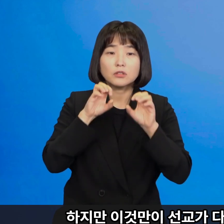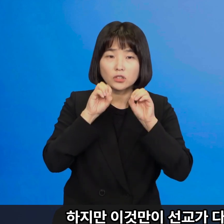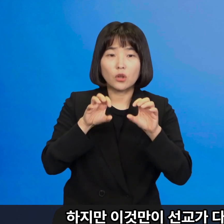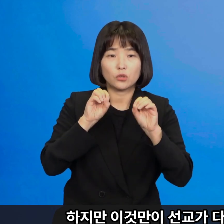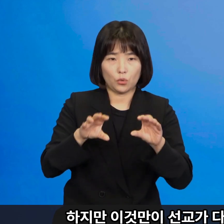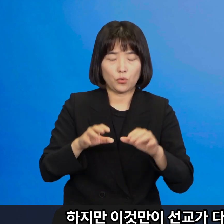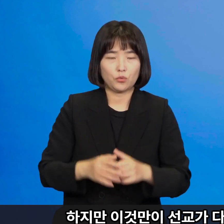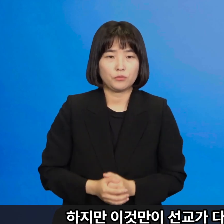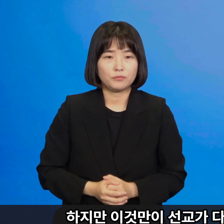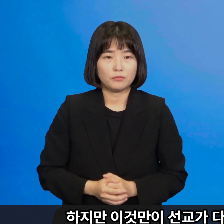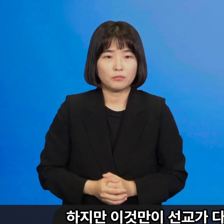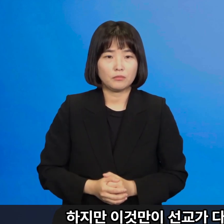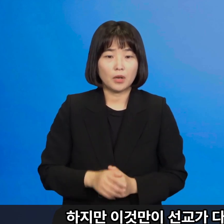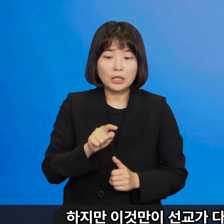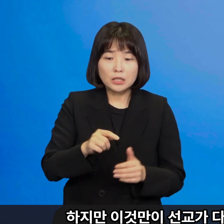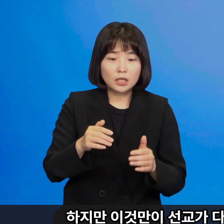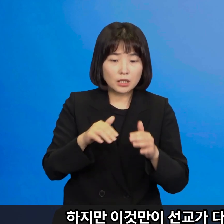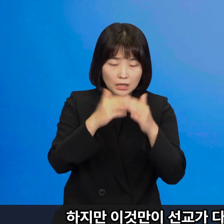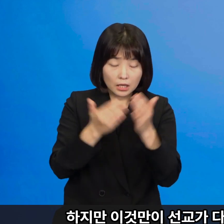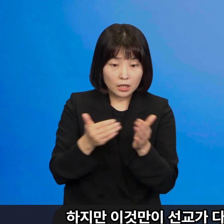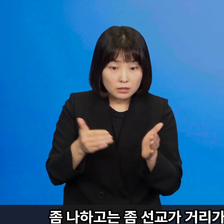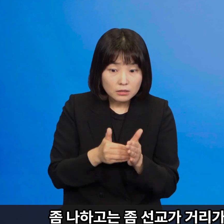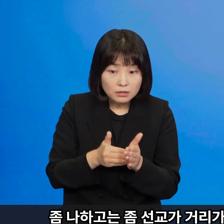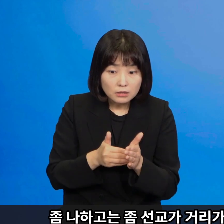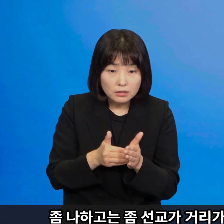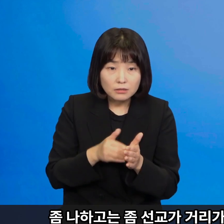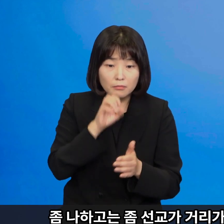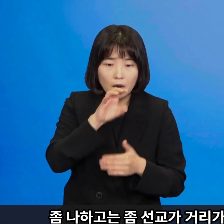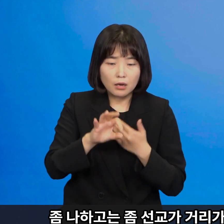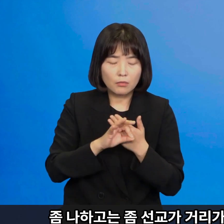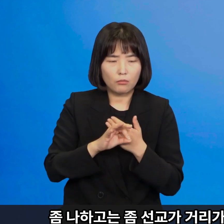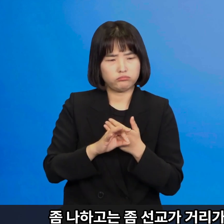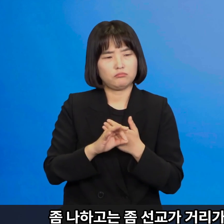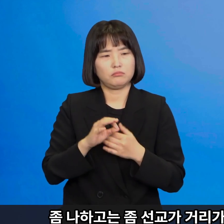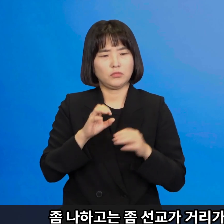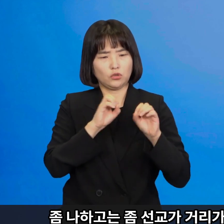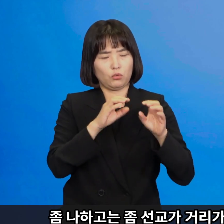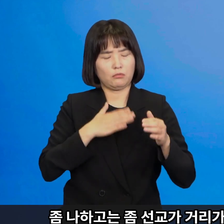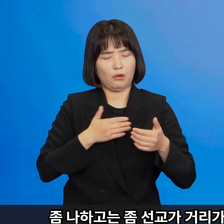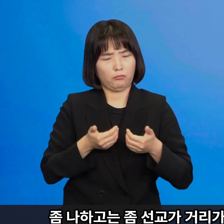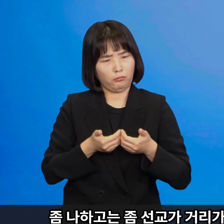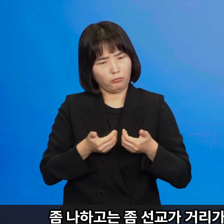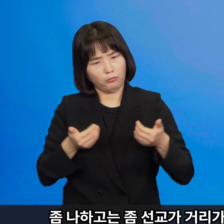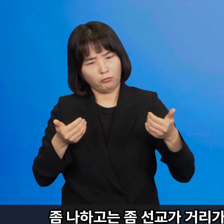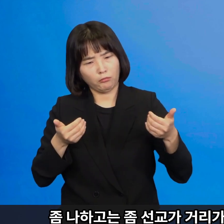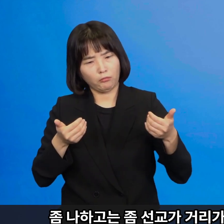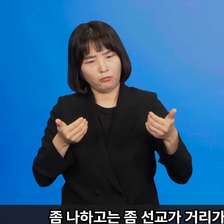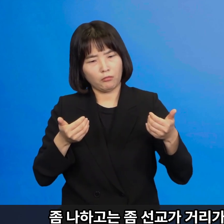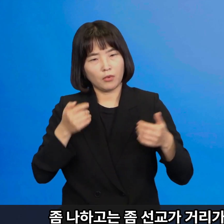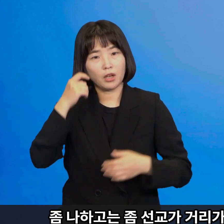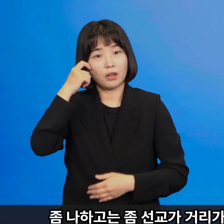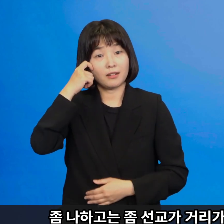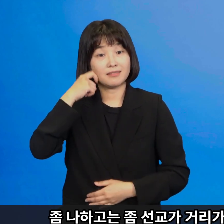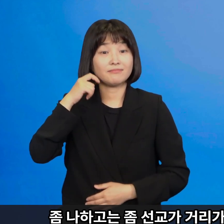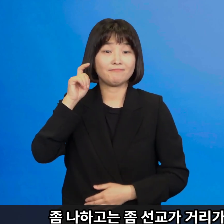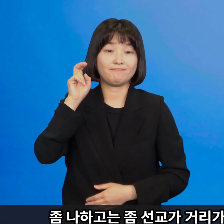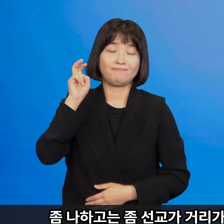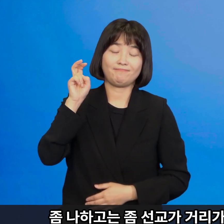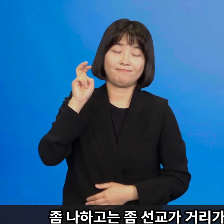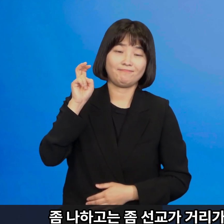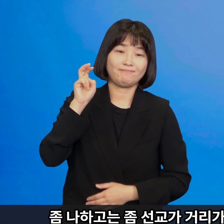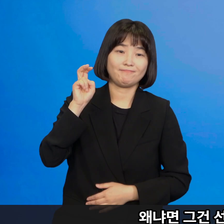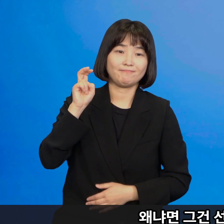이것만이 선교가 다라고 한다면 대부분의 분들이 좀 나하고는 좀 선교가 거리가 멀다라고 생각하실